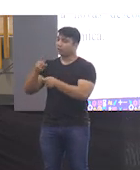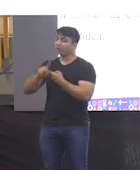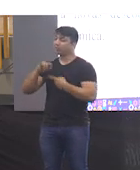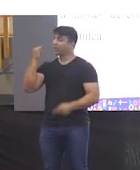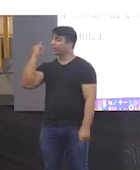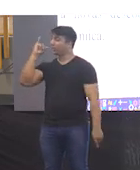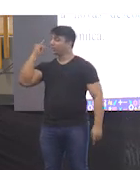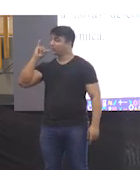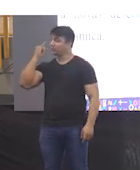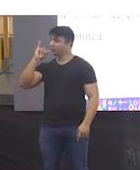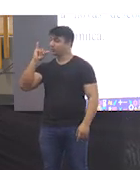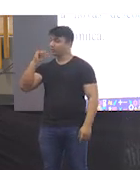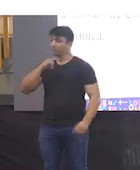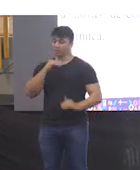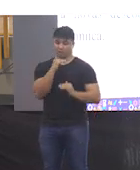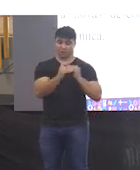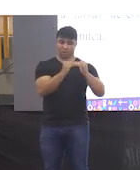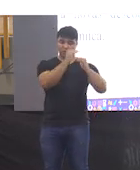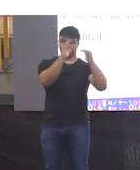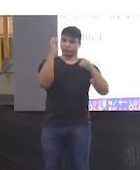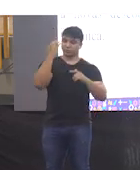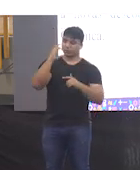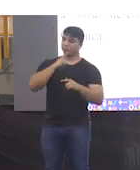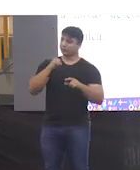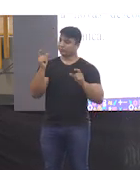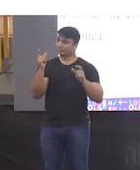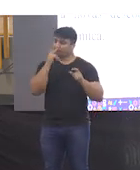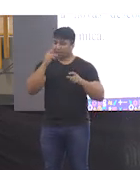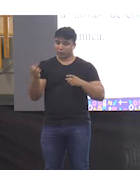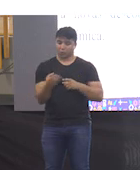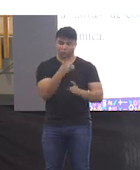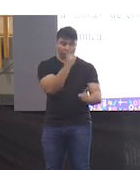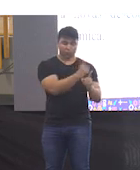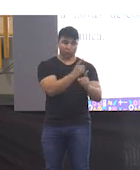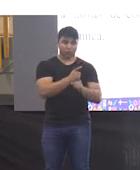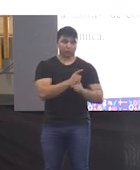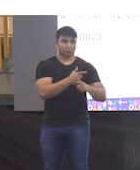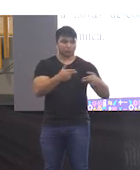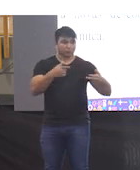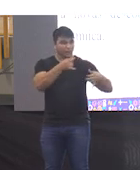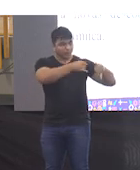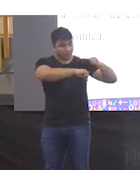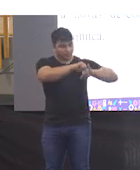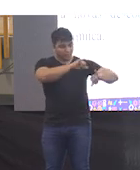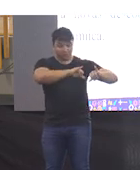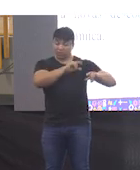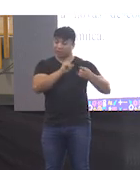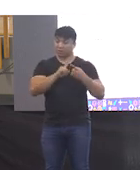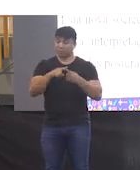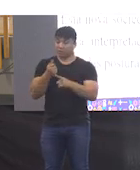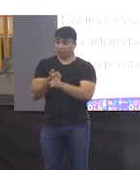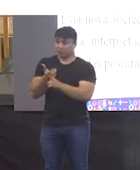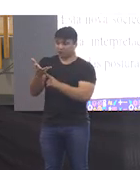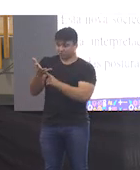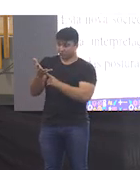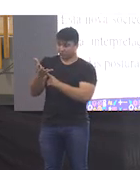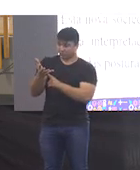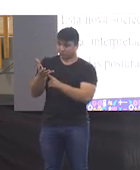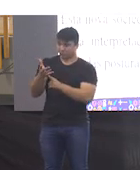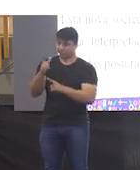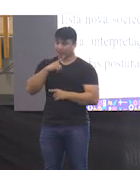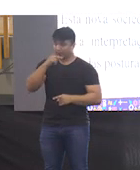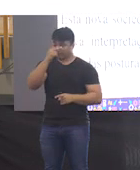Ao mesmo tempo, o avanço científico leva a novas descobertas nos campos da química e da física.